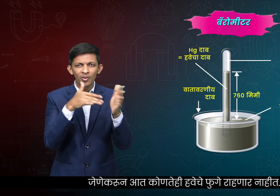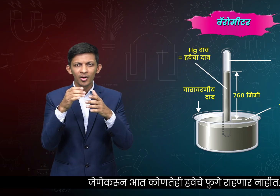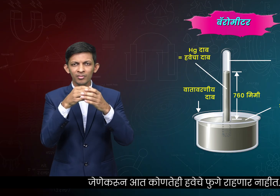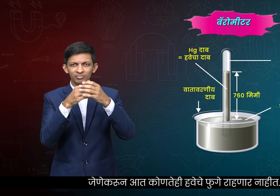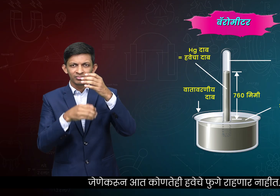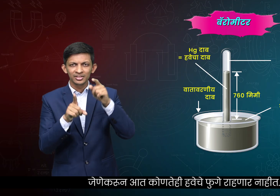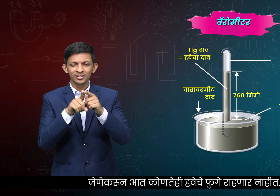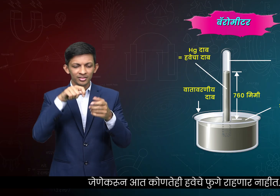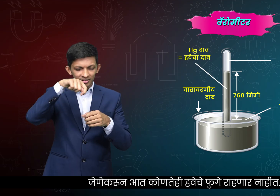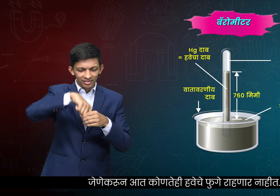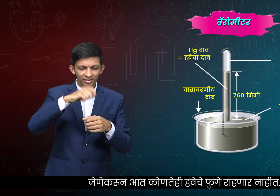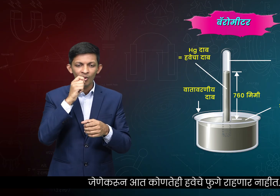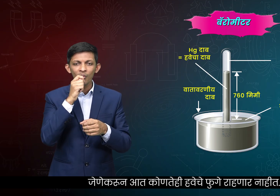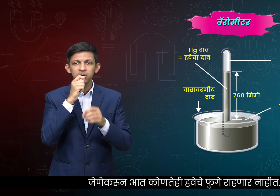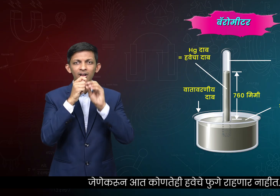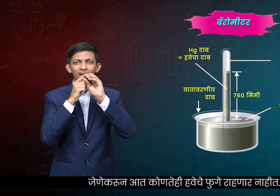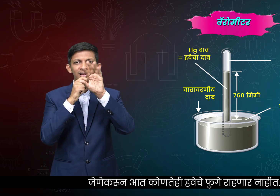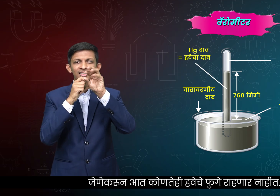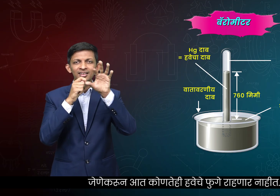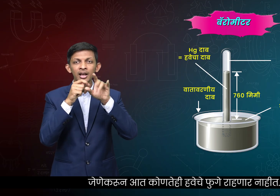फुगे राहणार नाहीत.